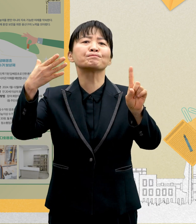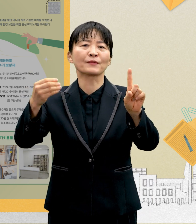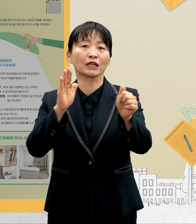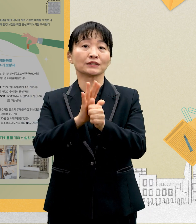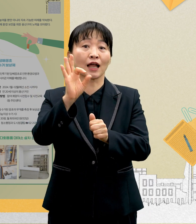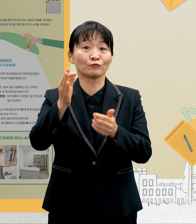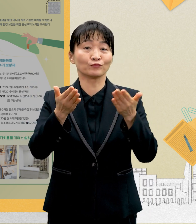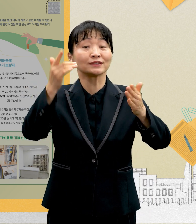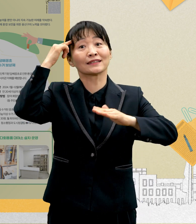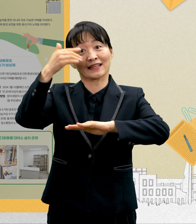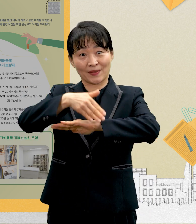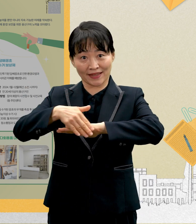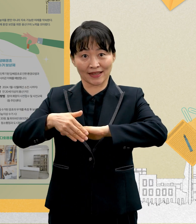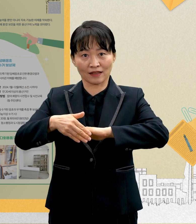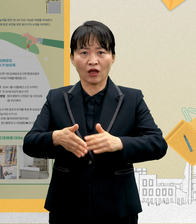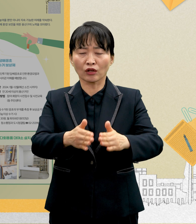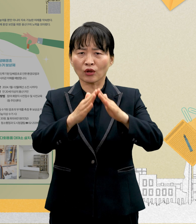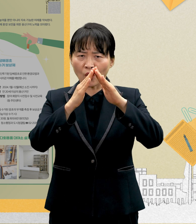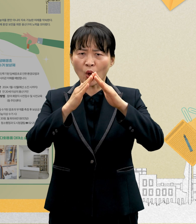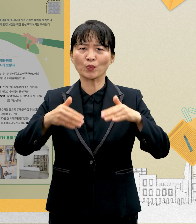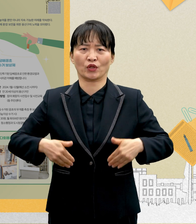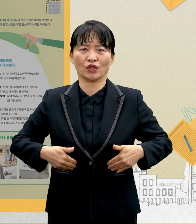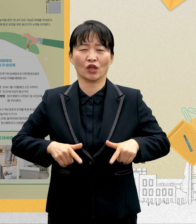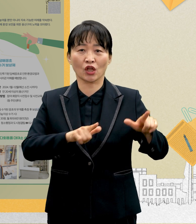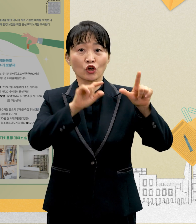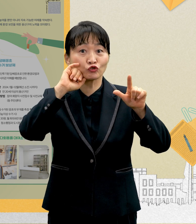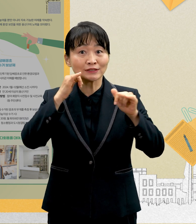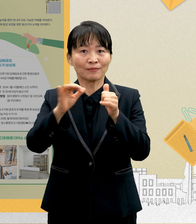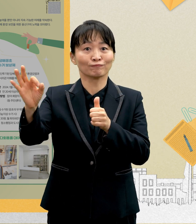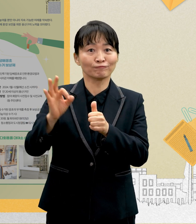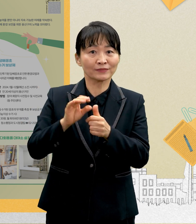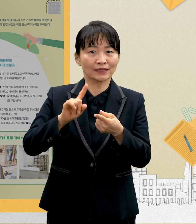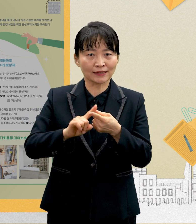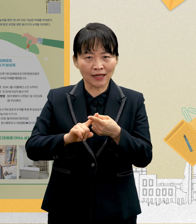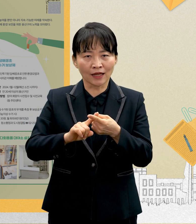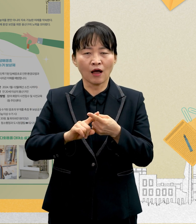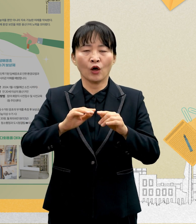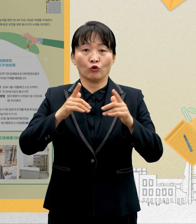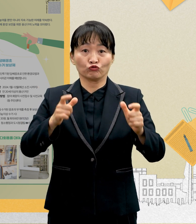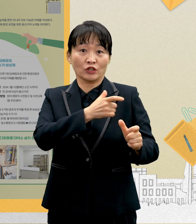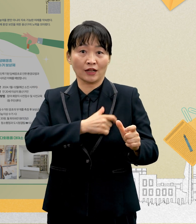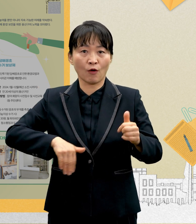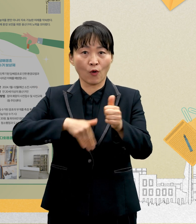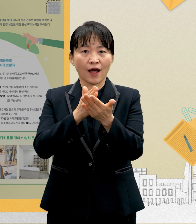예정인데요. 설치가 필요한 저소득 취약계층이라면 용산구청 맑은 환경과에 방문을